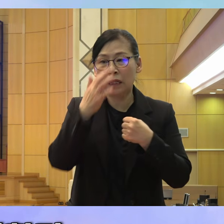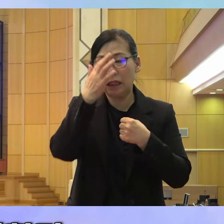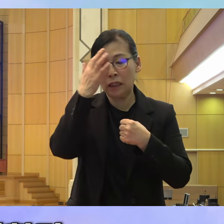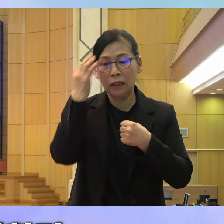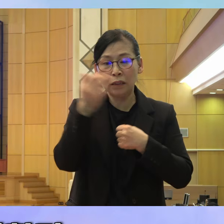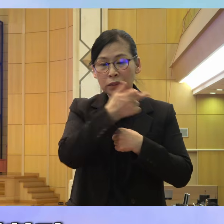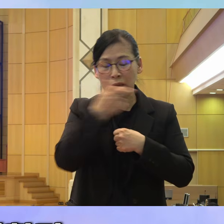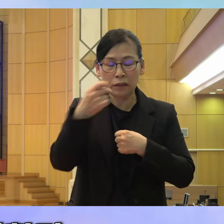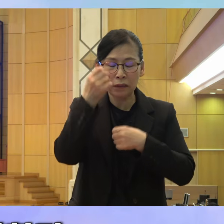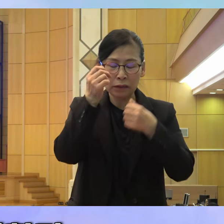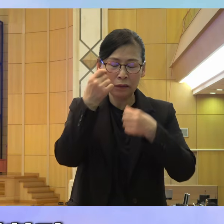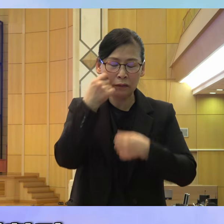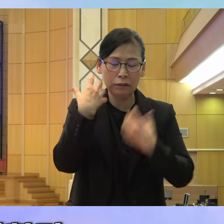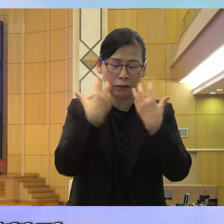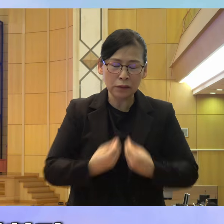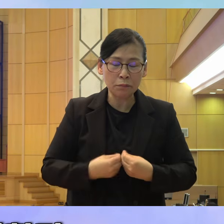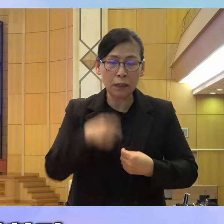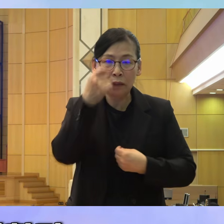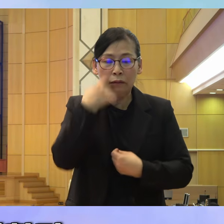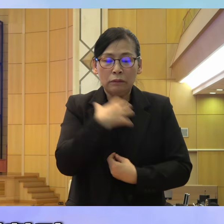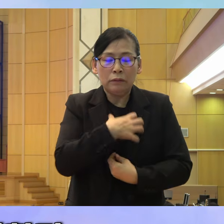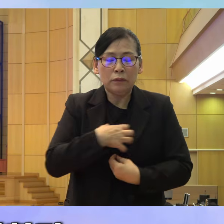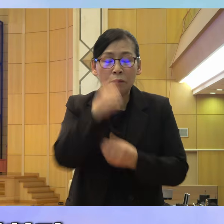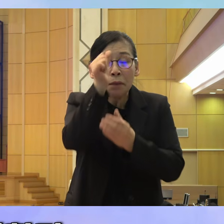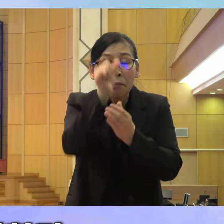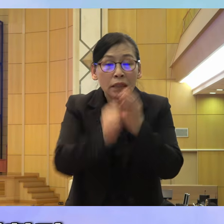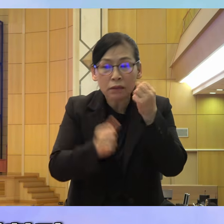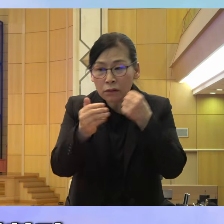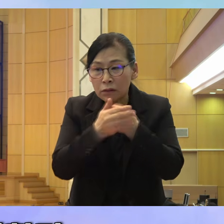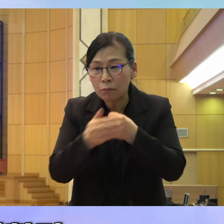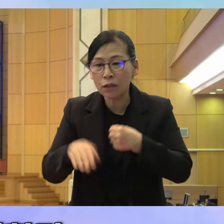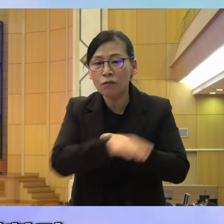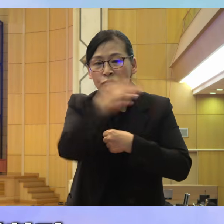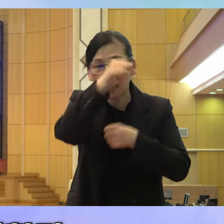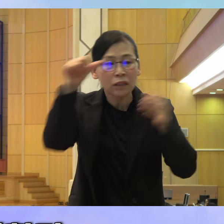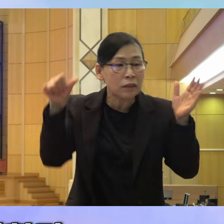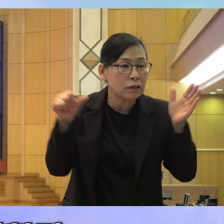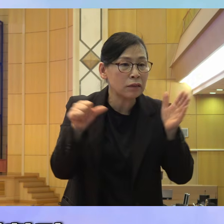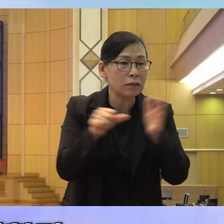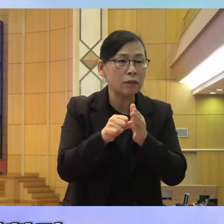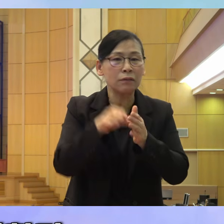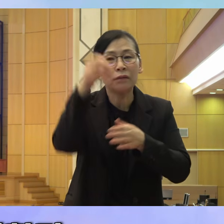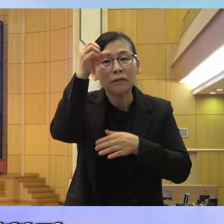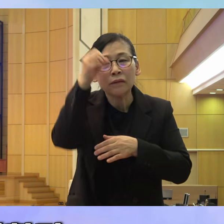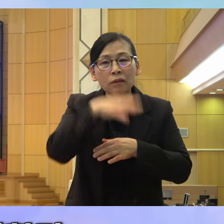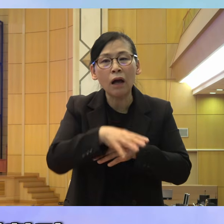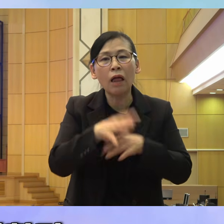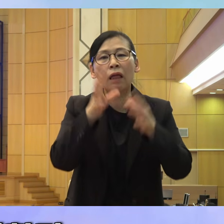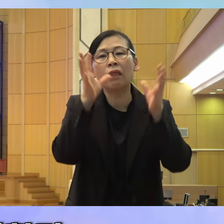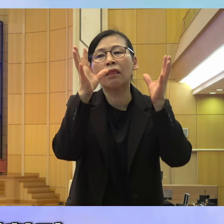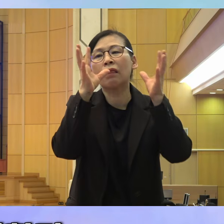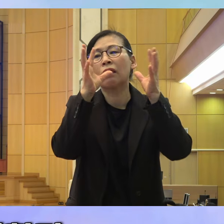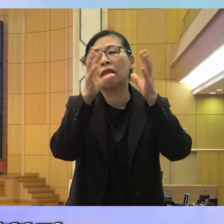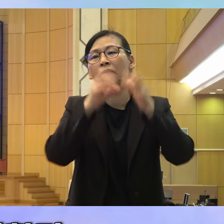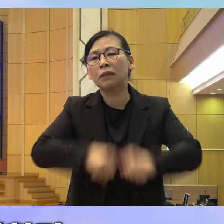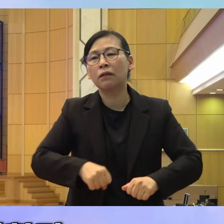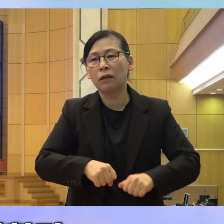큰 실망이라든지 슬픔에 빠지는 걸로 인해서 우리 인생은 그냥 무너져 버리는 거예요.